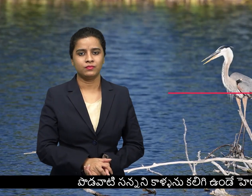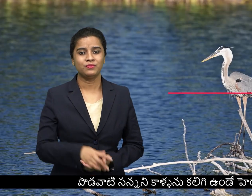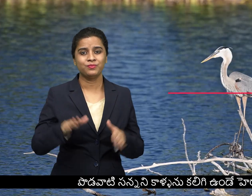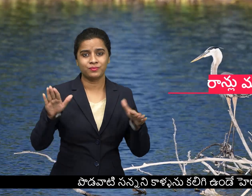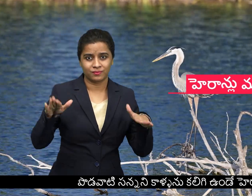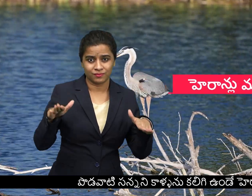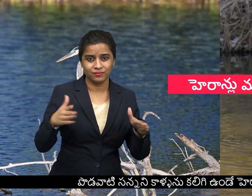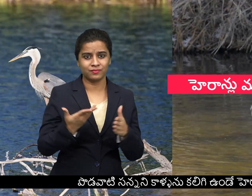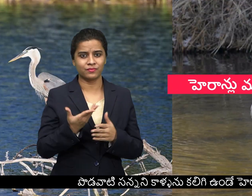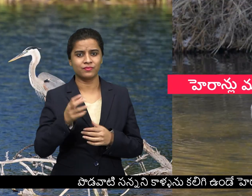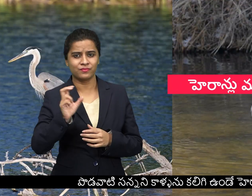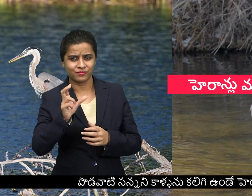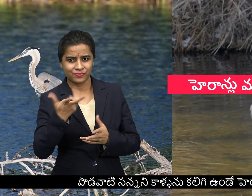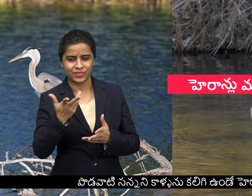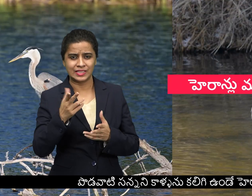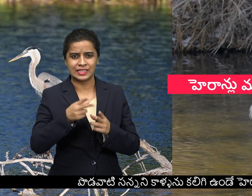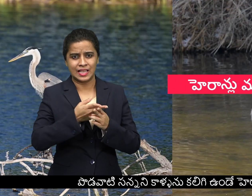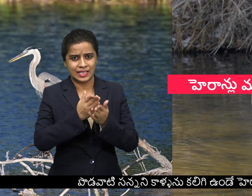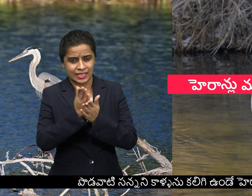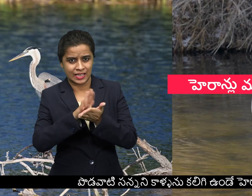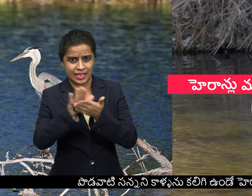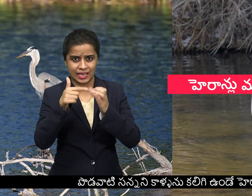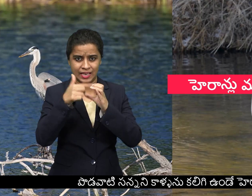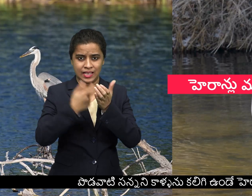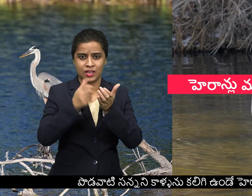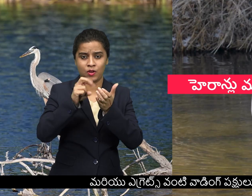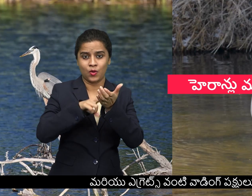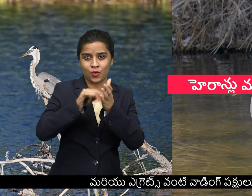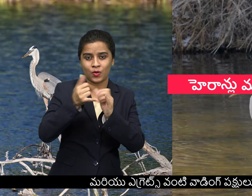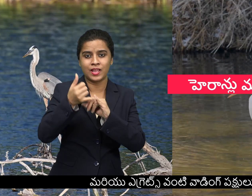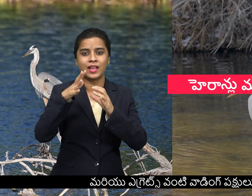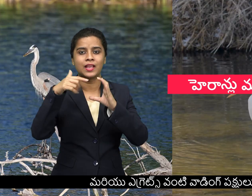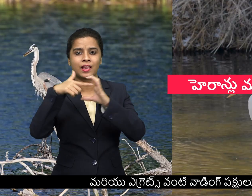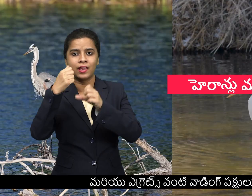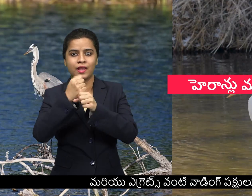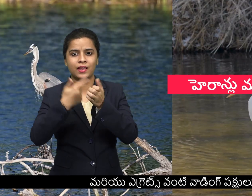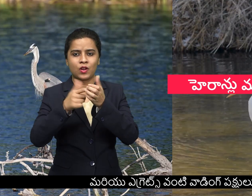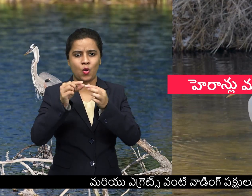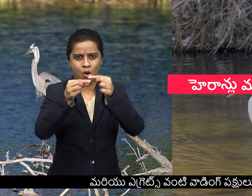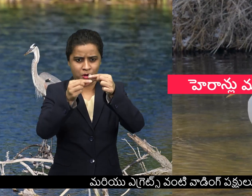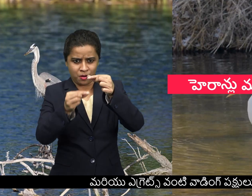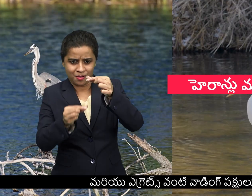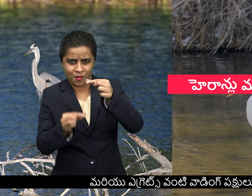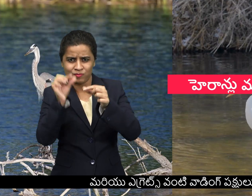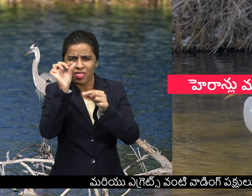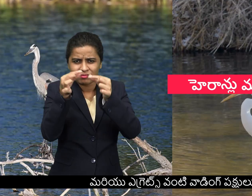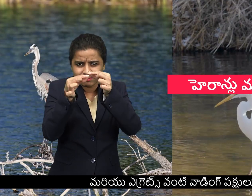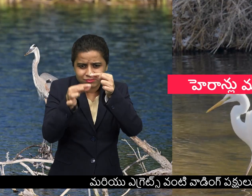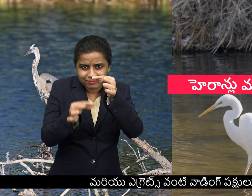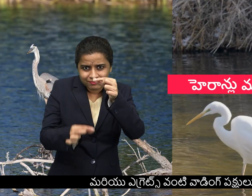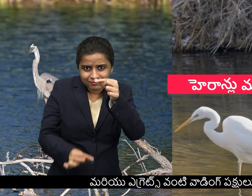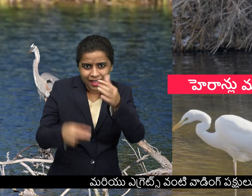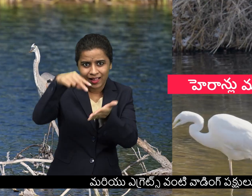పొడవాటి, సన్నని కాళ్లను కలిగి ఉండే హెరాన్ మరియు ఎగ్రెట్స్ వంటి వాడింగ్ పక్షులు